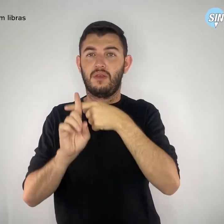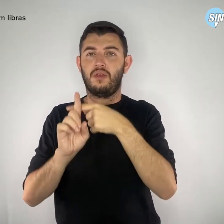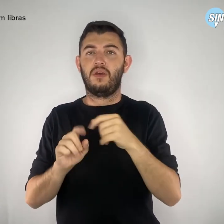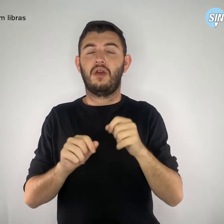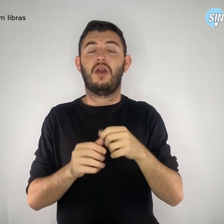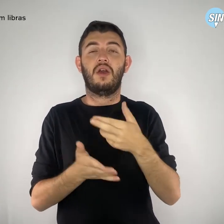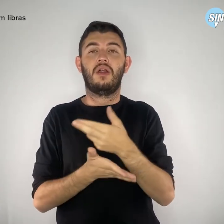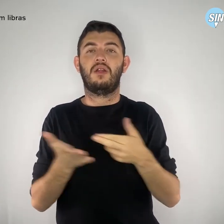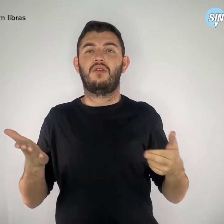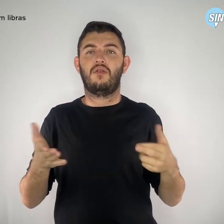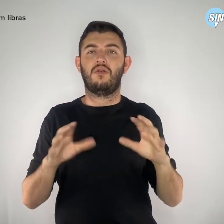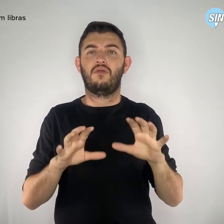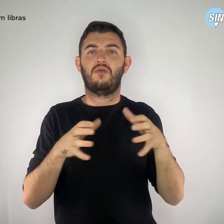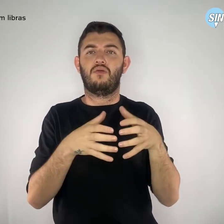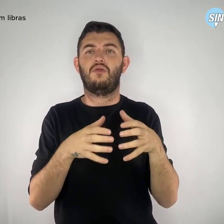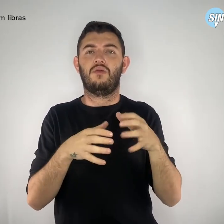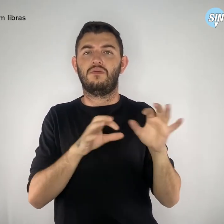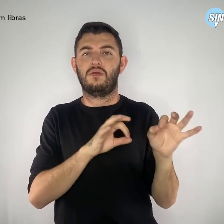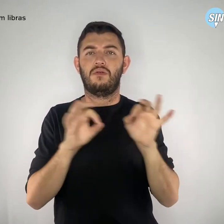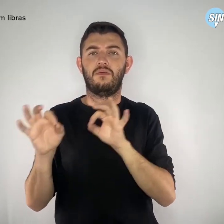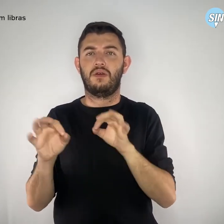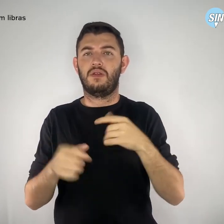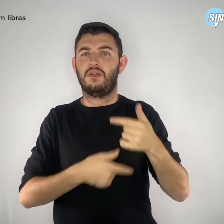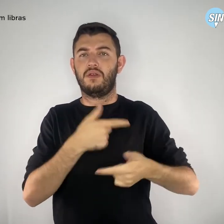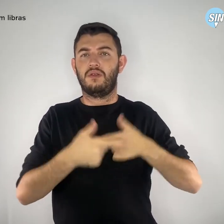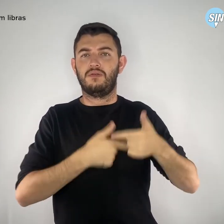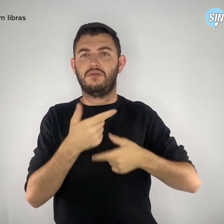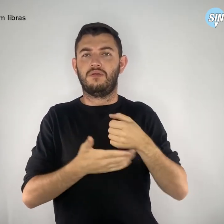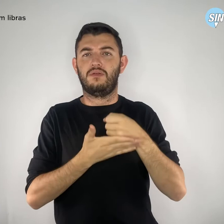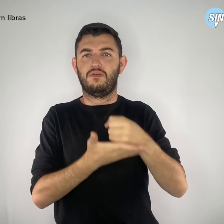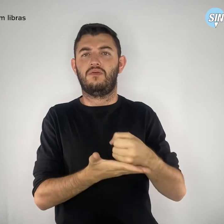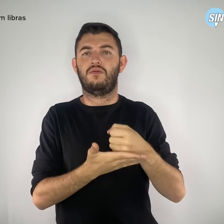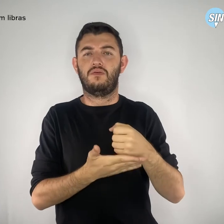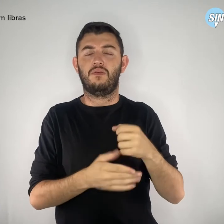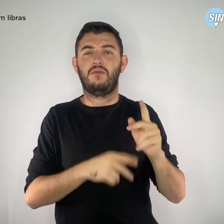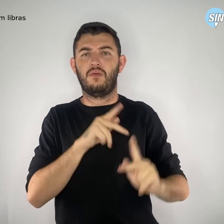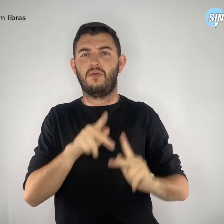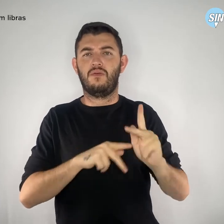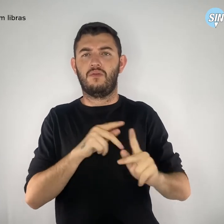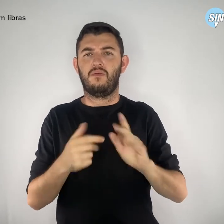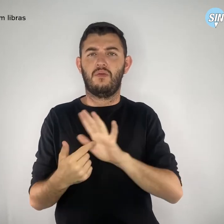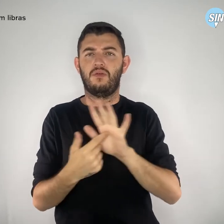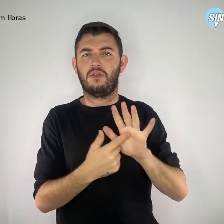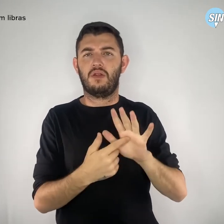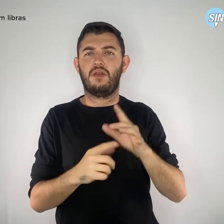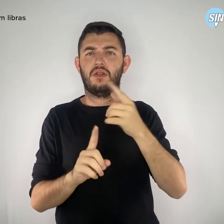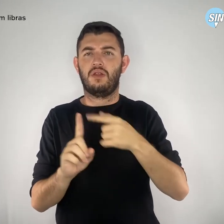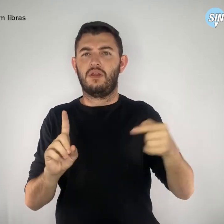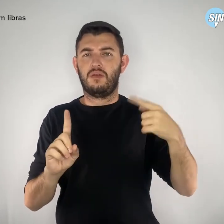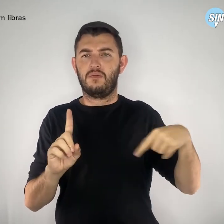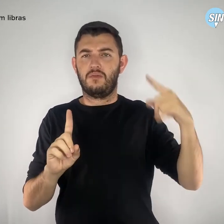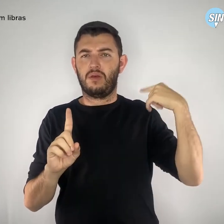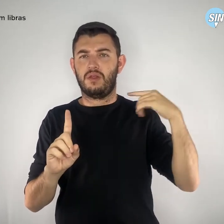Ações Afirmativas, apresentados na semana passada no evento 10 anos da Lei de